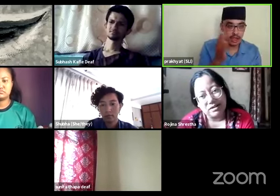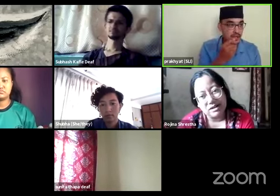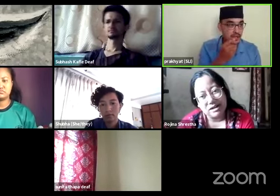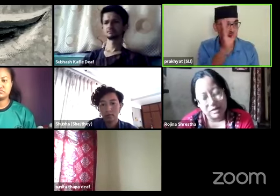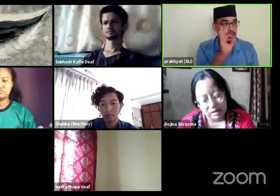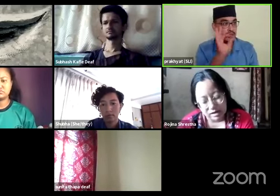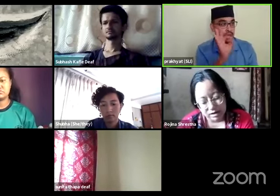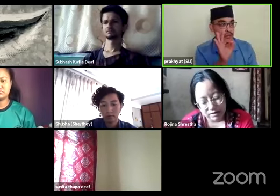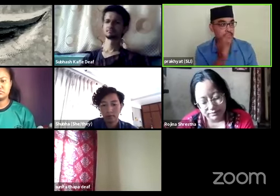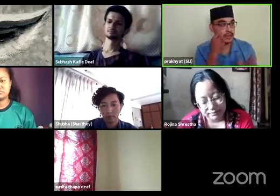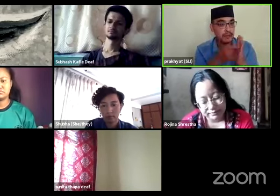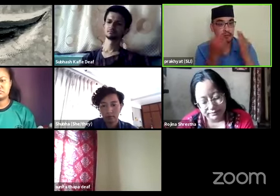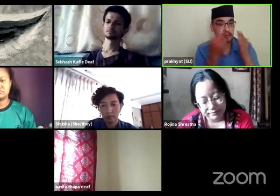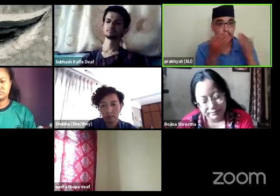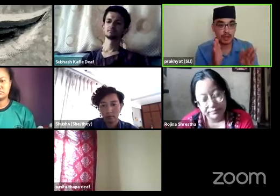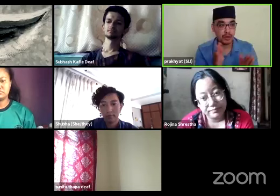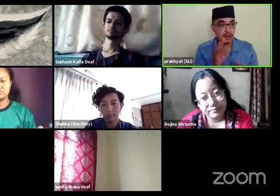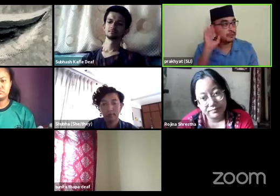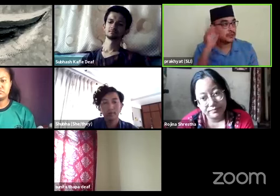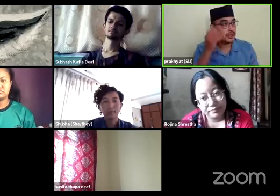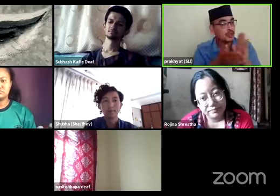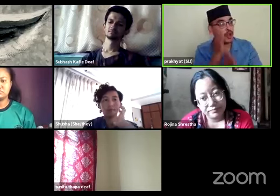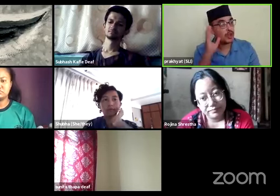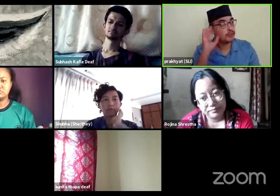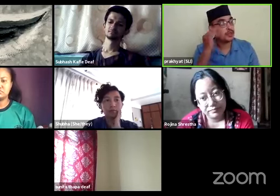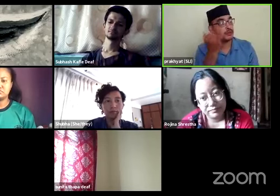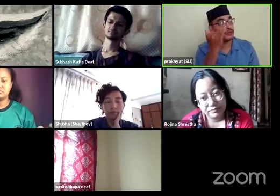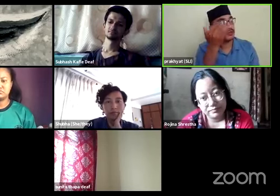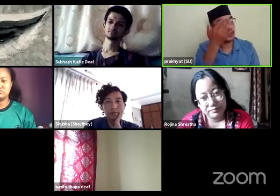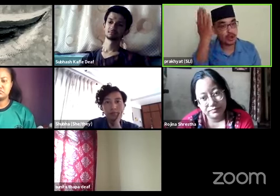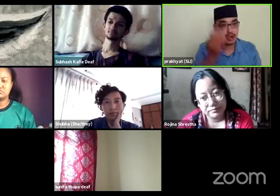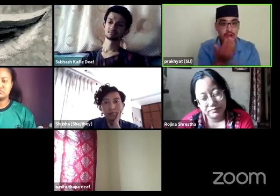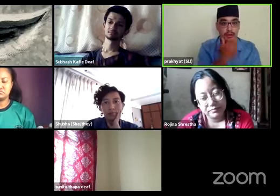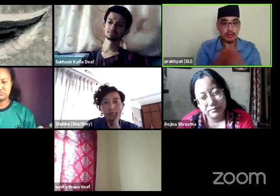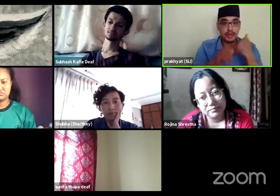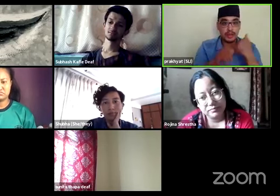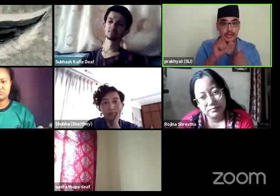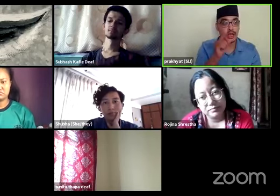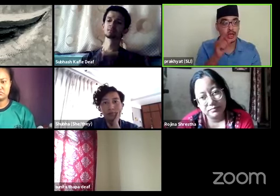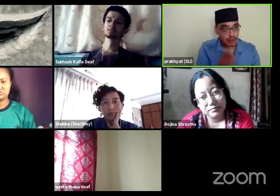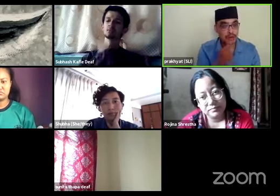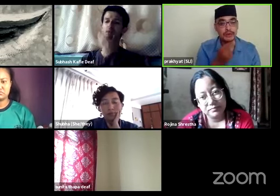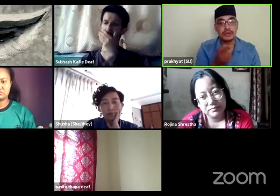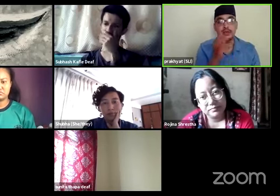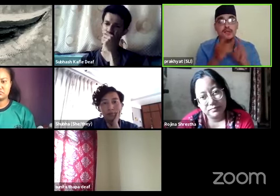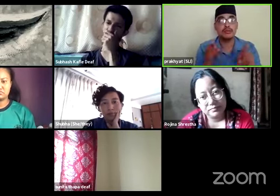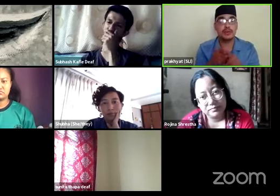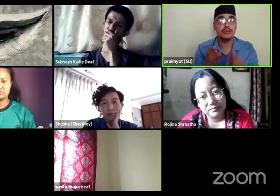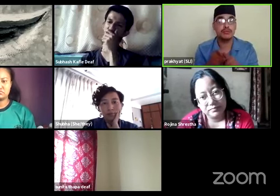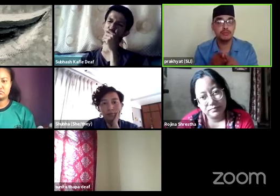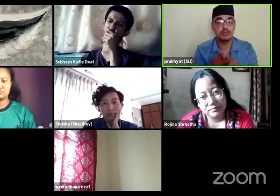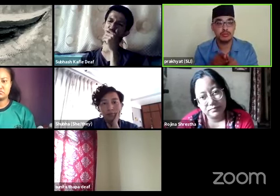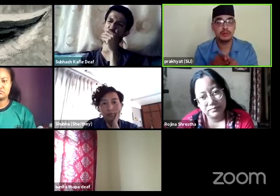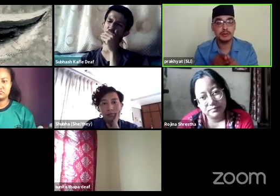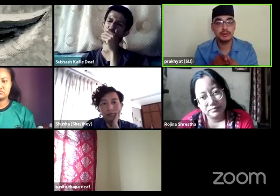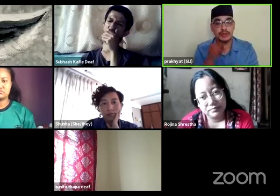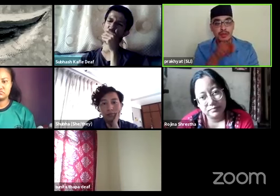जस्तो अथवा हुन्छ नि विदेश घुम्न गएछौ अपाङ्गता भएकै हो र भन्ने जस्तो त्यस्तो त्यस्तो अब यो यो